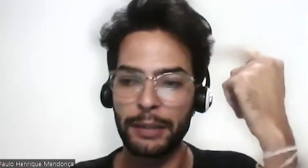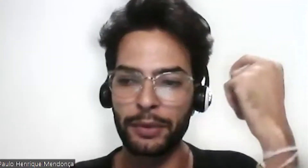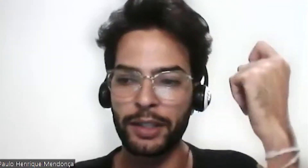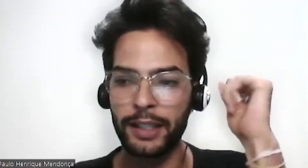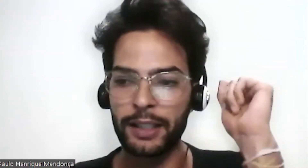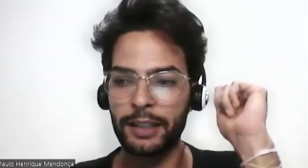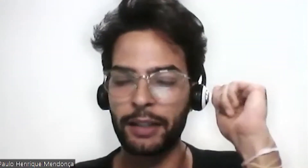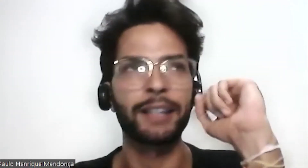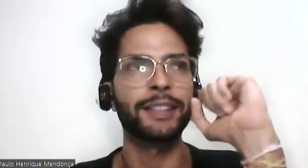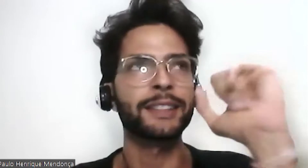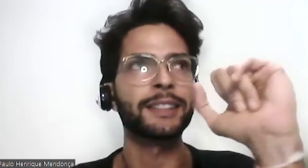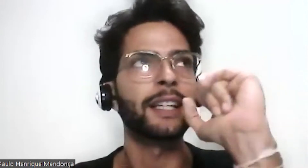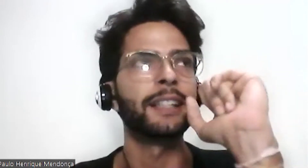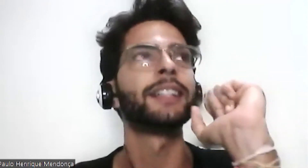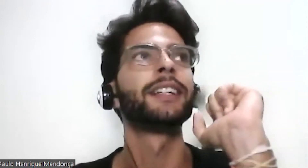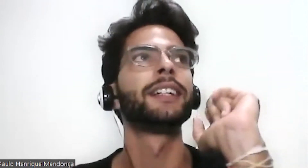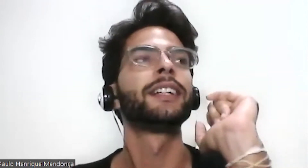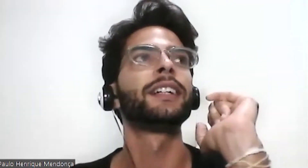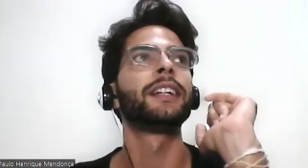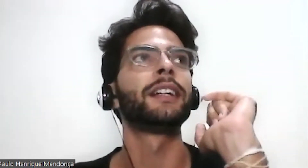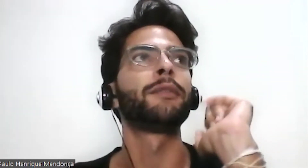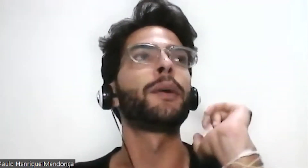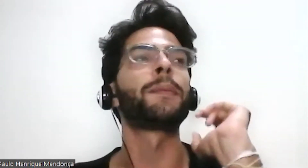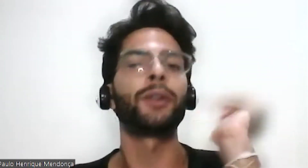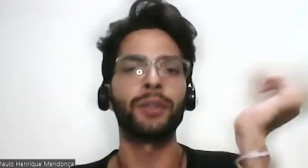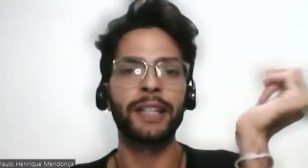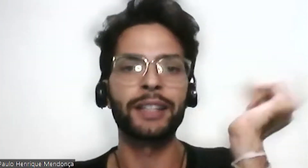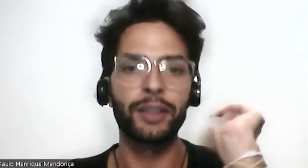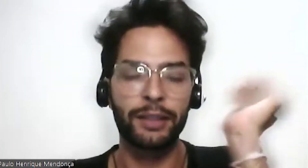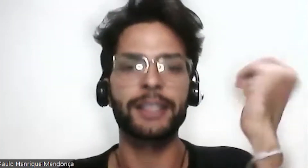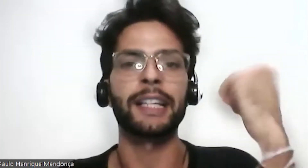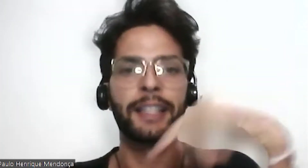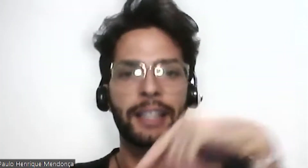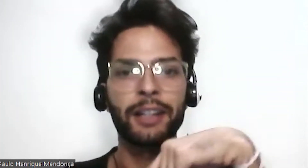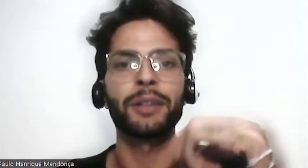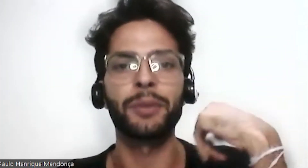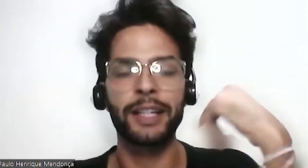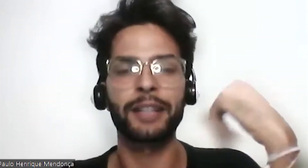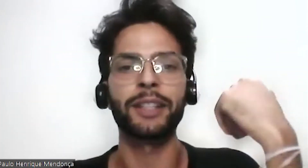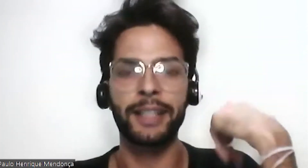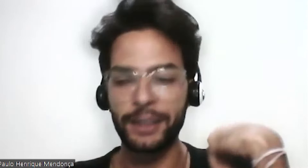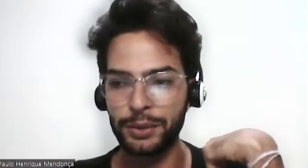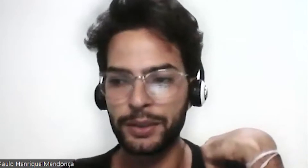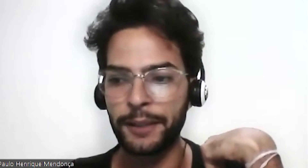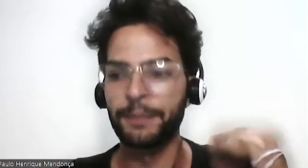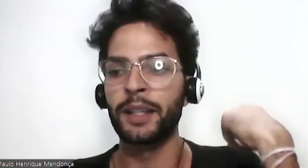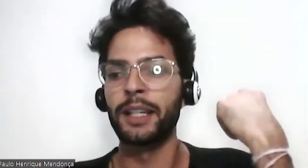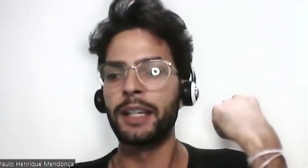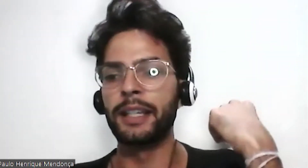lembro que na 8ª série foi o primeiro contato que eu tive em sala de aula com uma garota que era surda. E